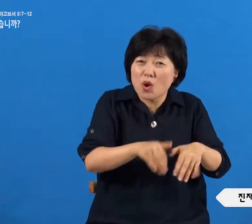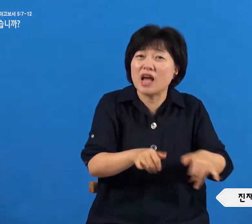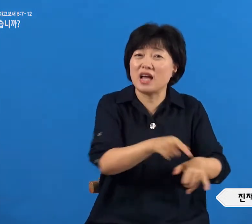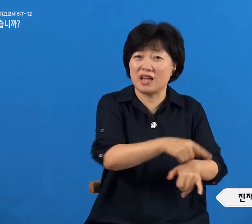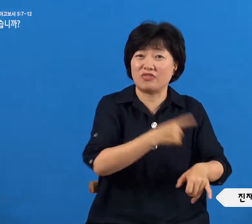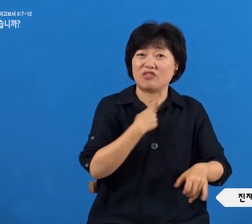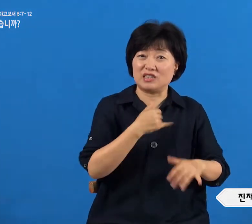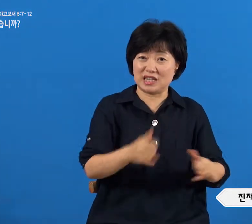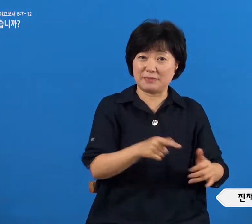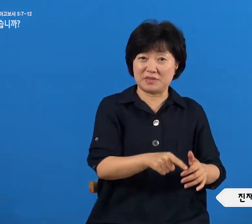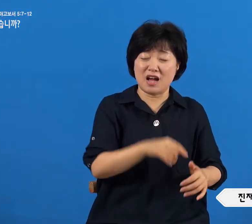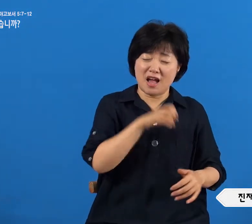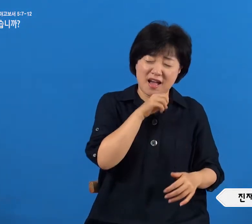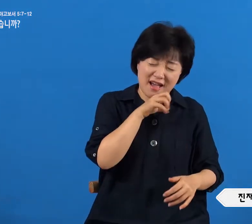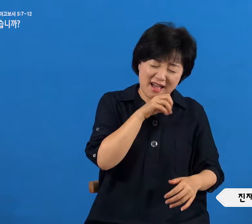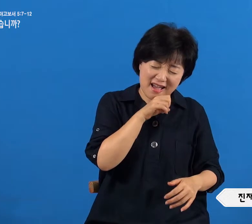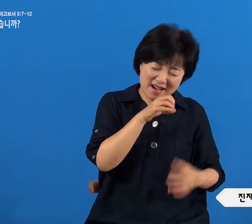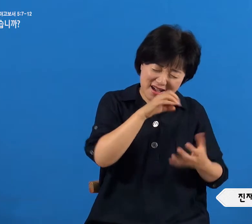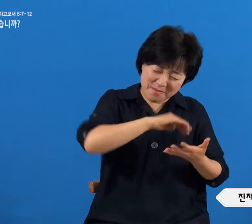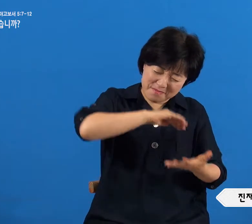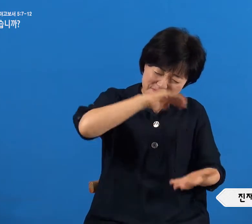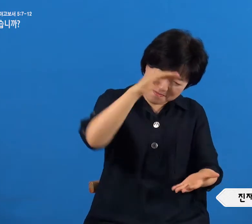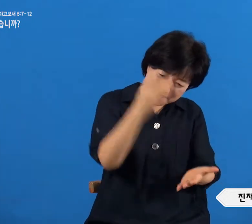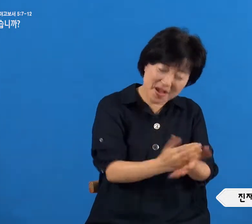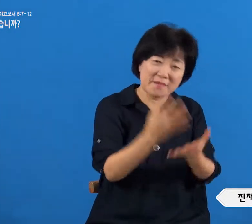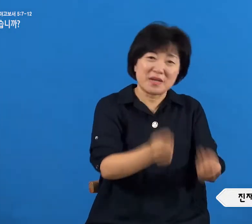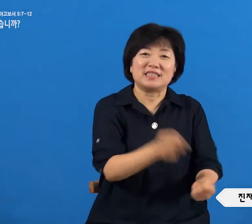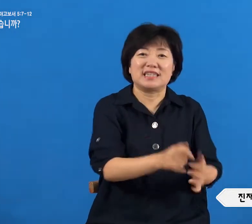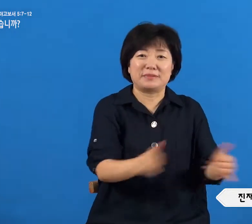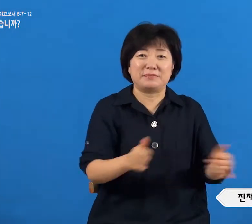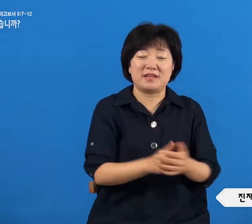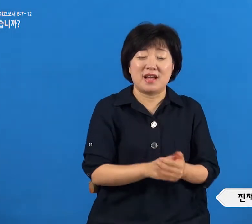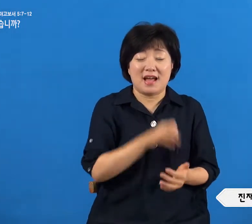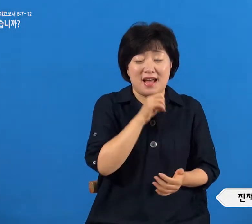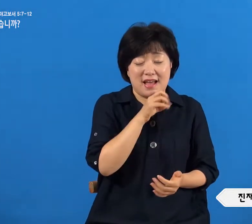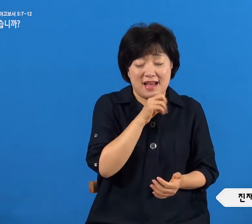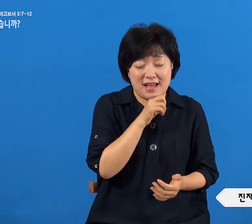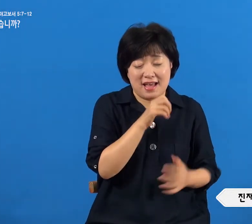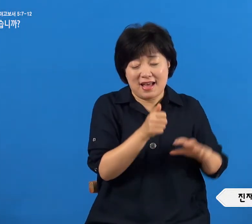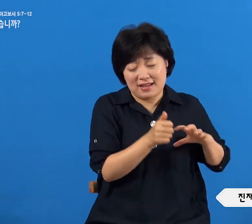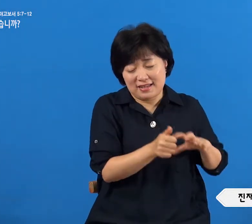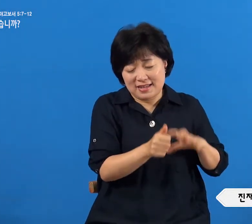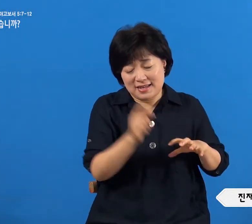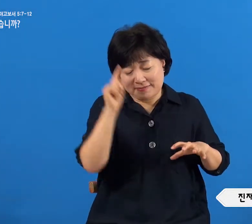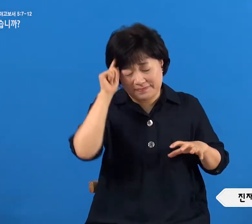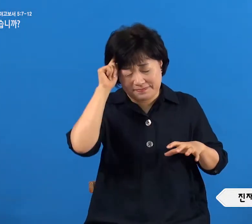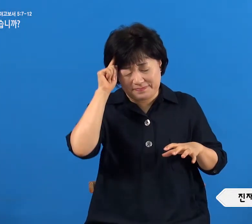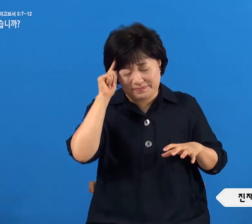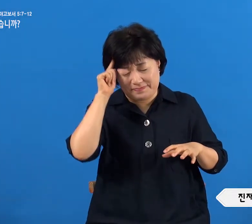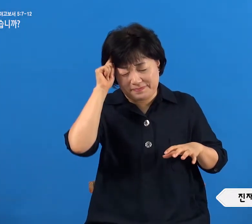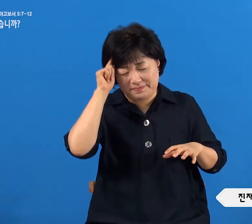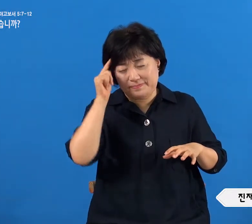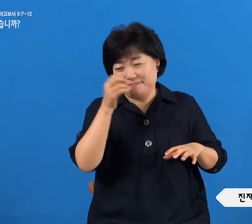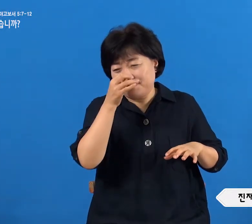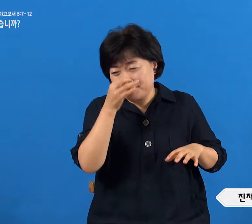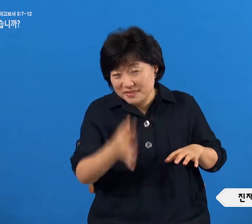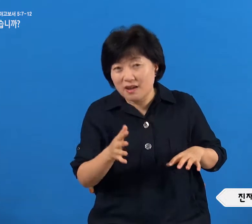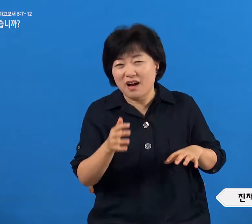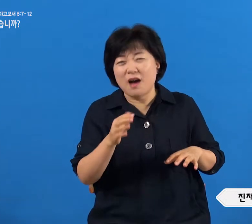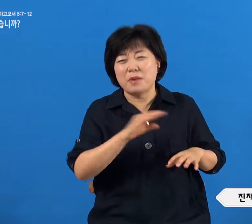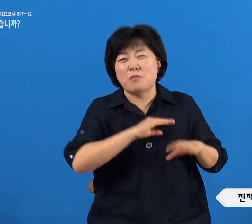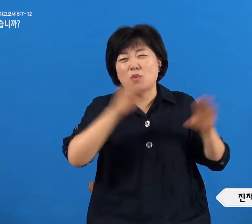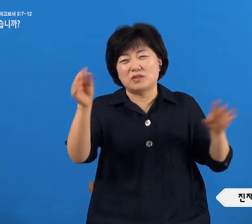데리고 나오면서 얼마나 골치 아프고 얼마나 힘들었을까요? 아마 스트레스를 팍팍 받지